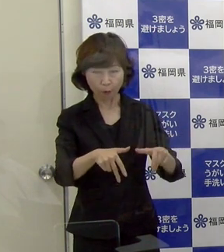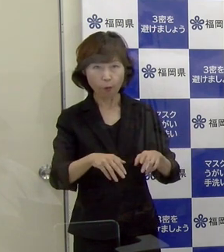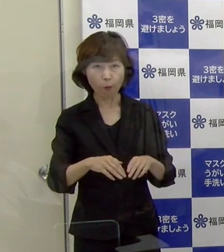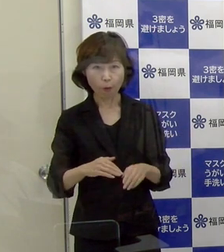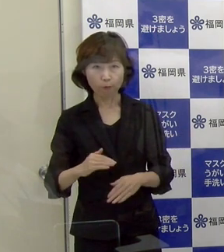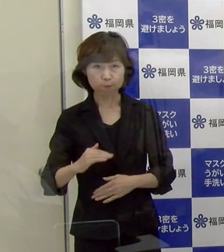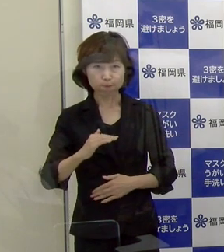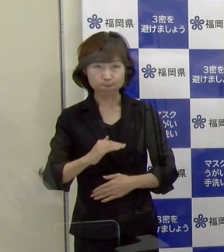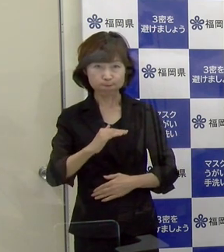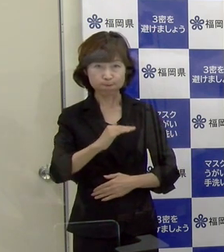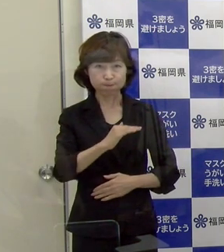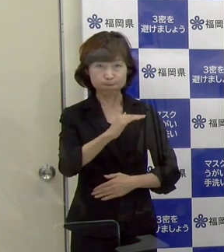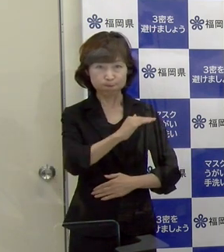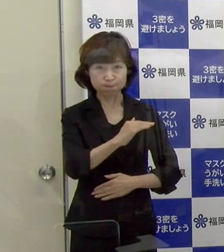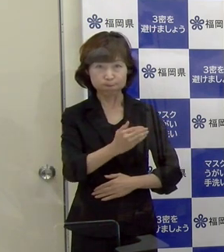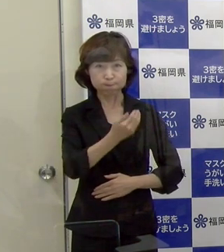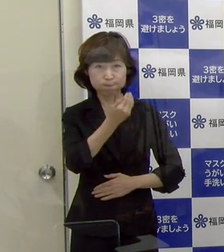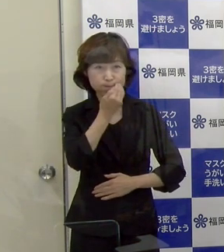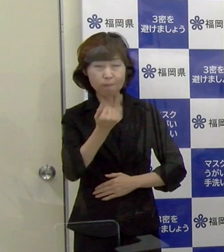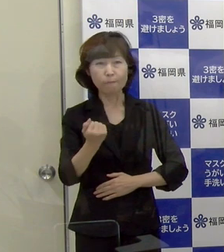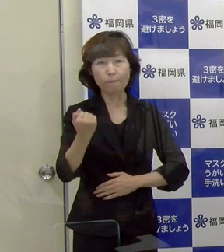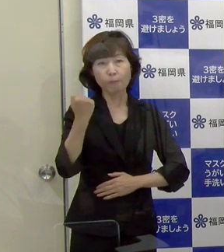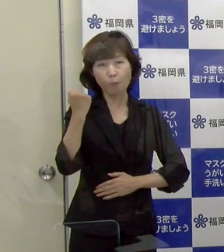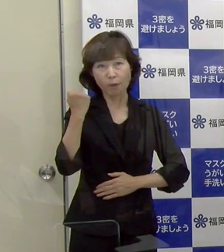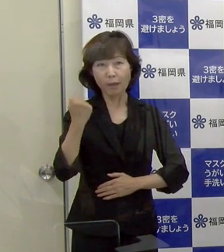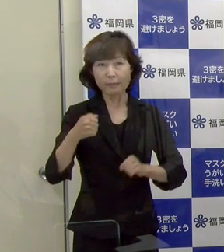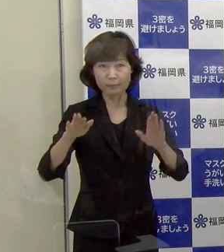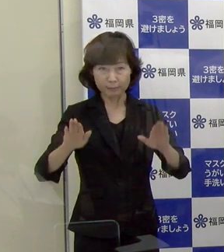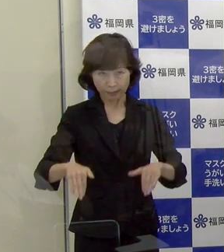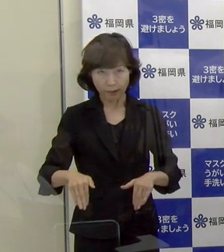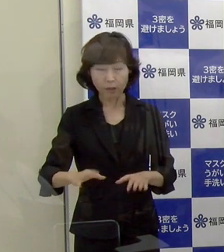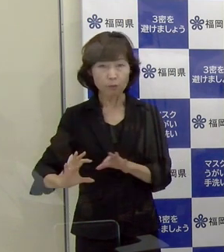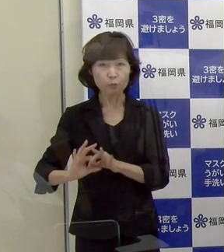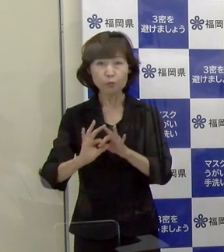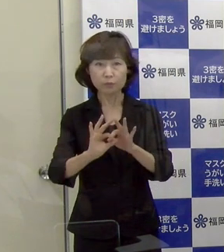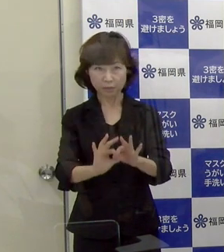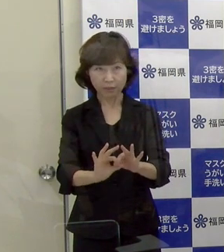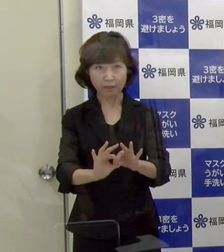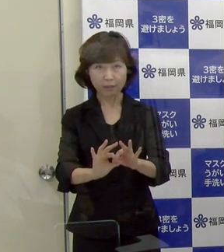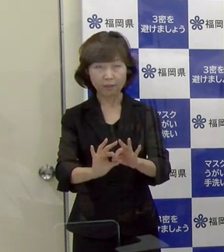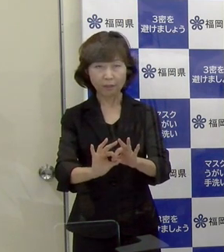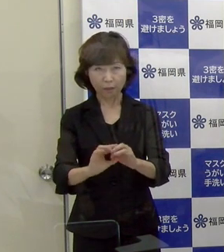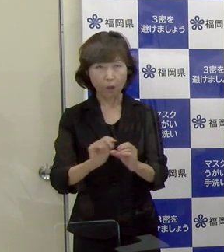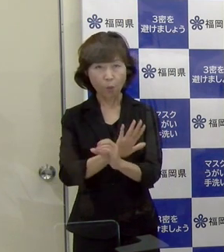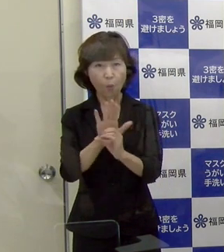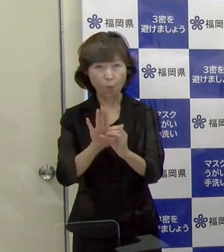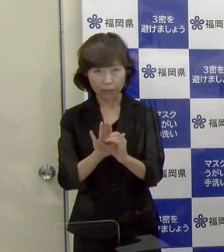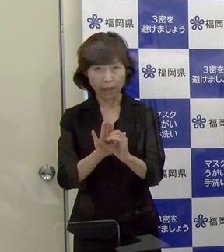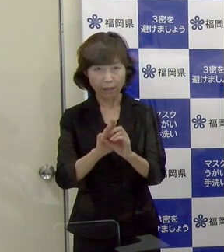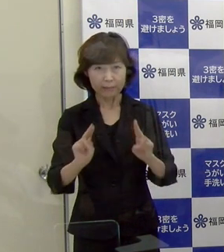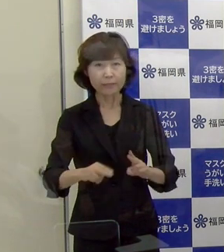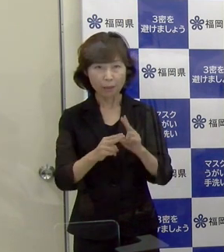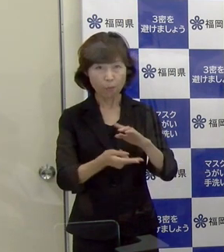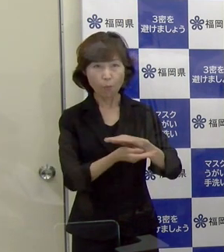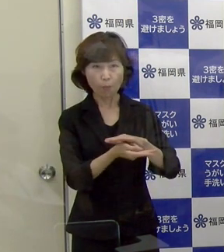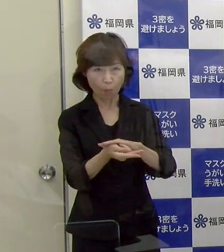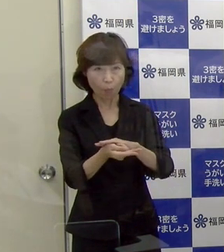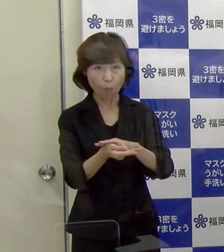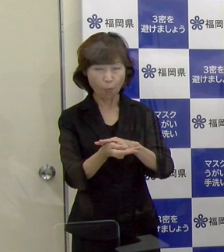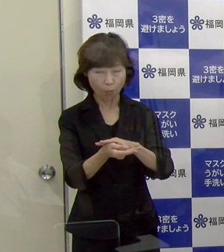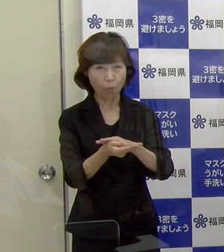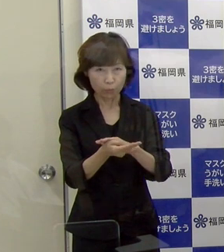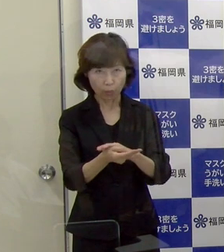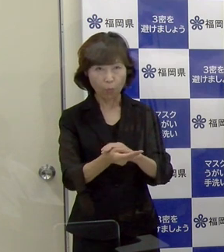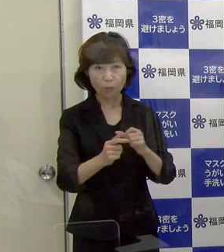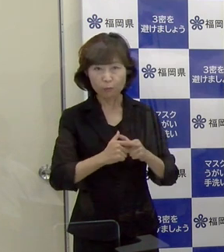に充実強化して参りました引き続きましてこんな病床の増床また